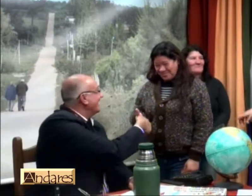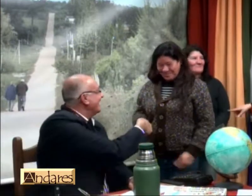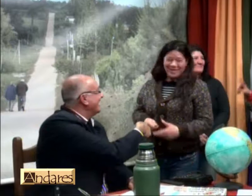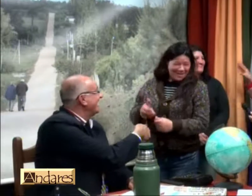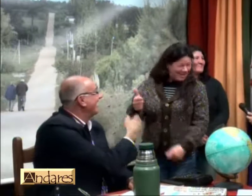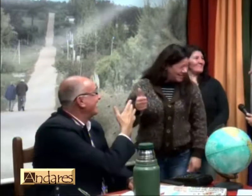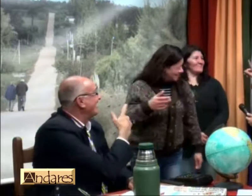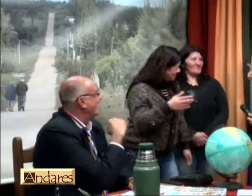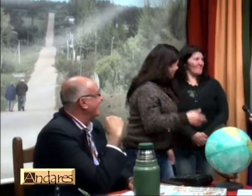Sí